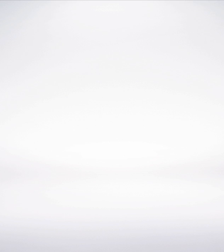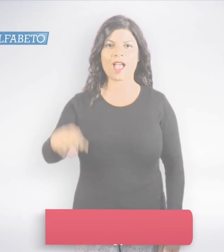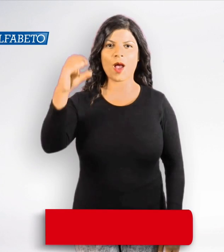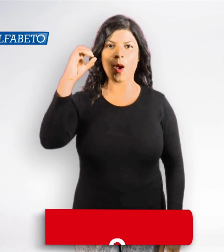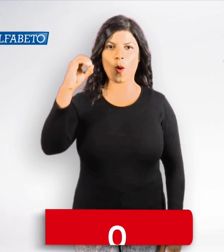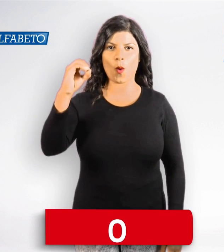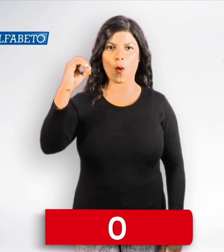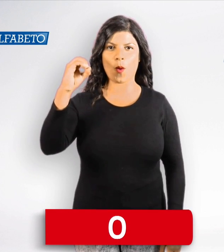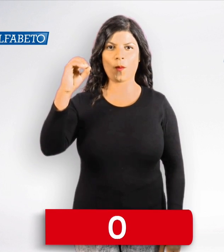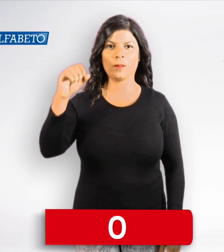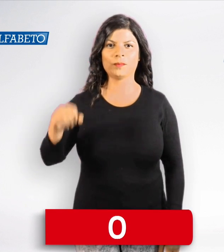O